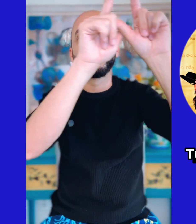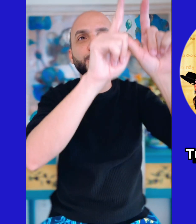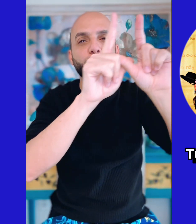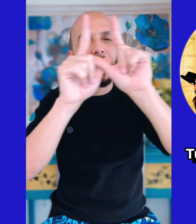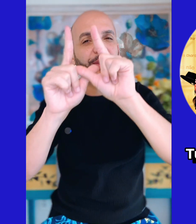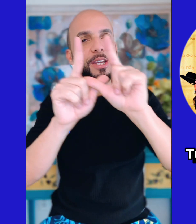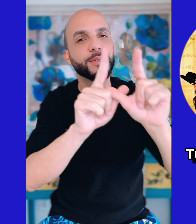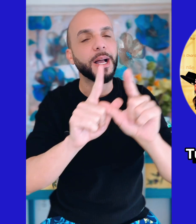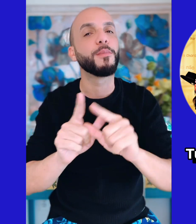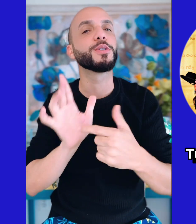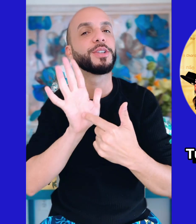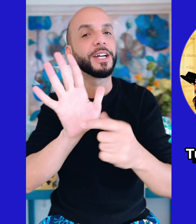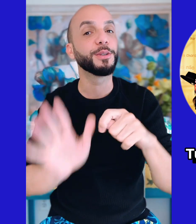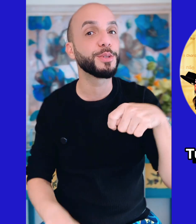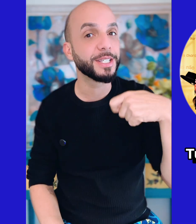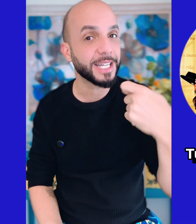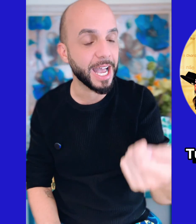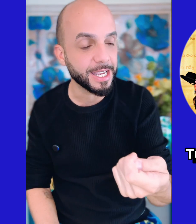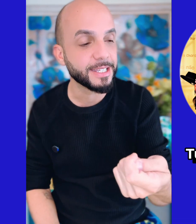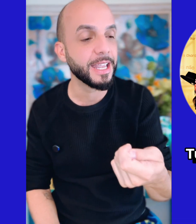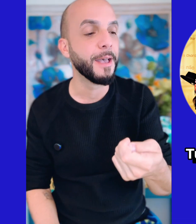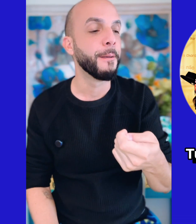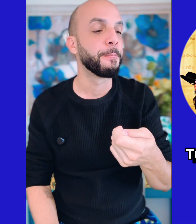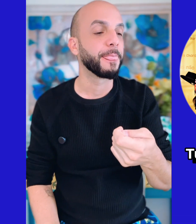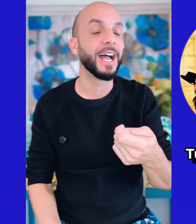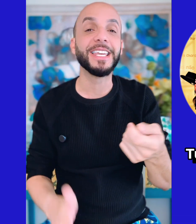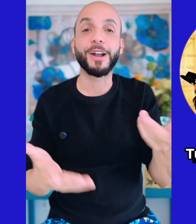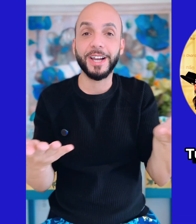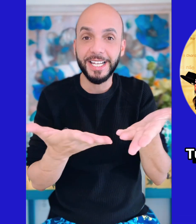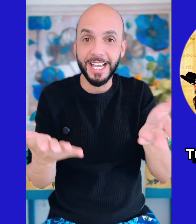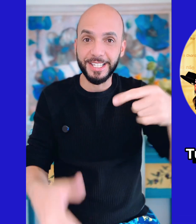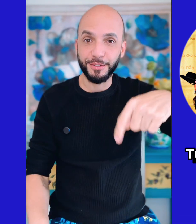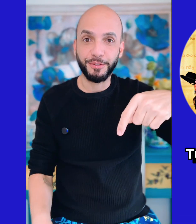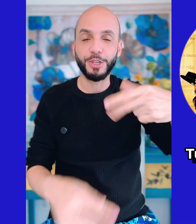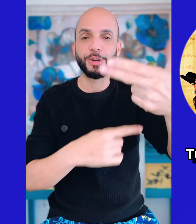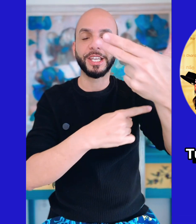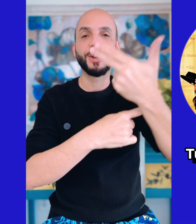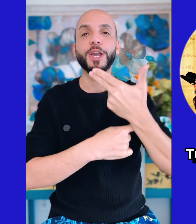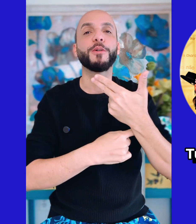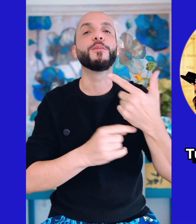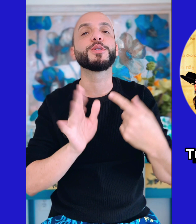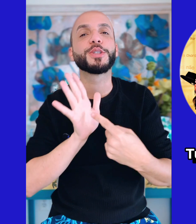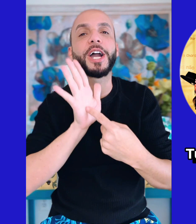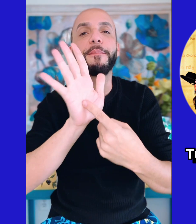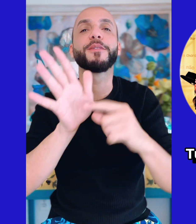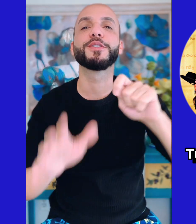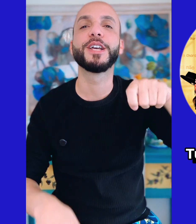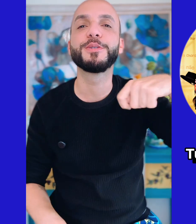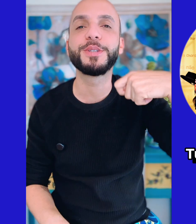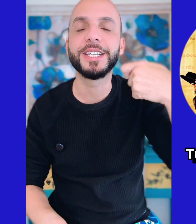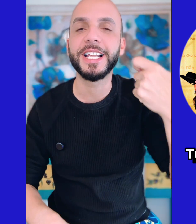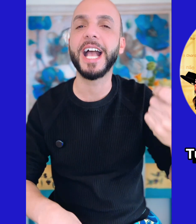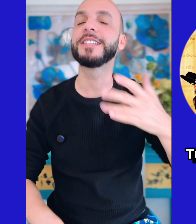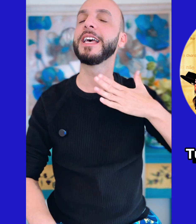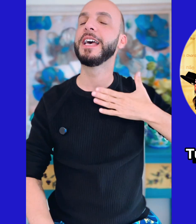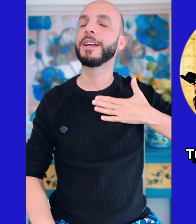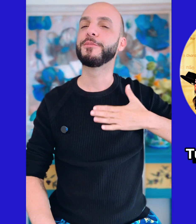os quadrinhos lá mostrando os sinais. E agora nesse vídeo aqui eu quero mostrar para vocês os sinais com